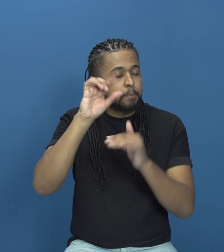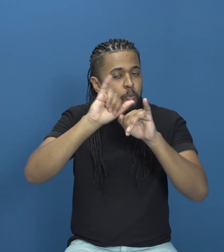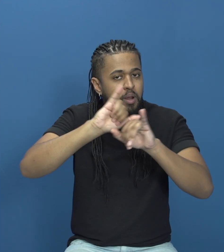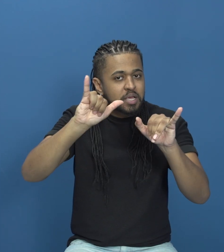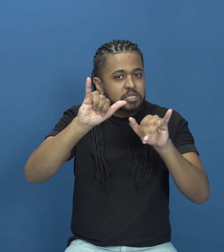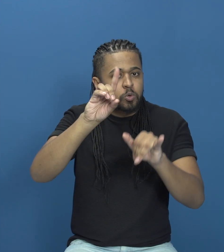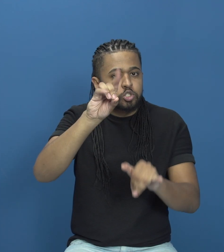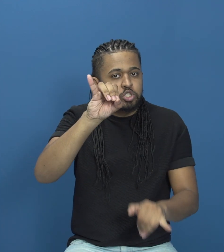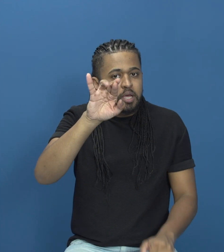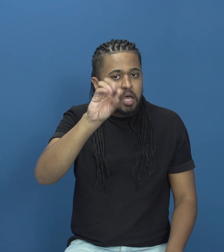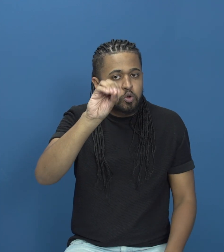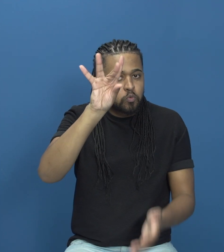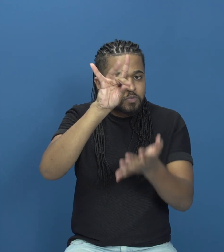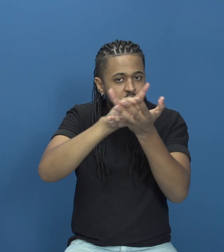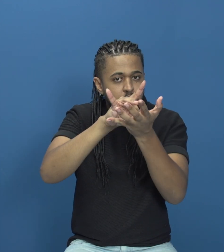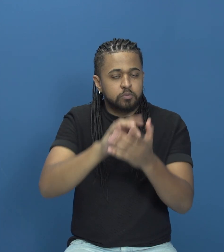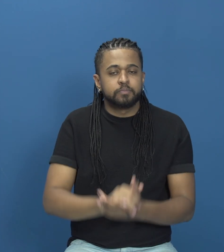Oficial.